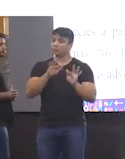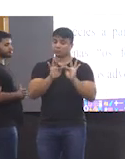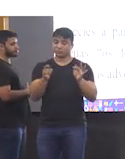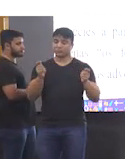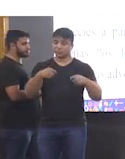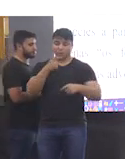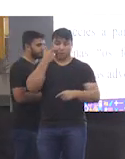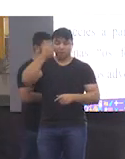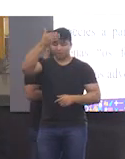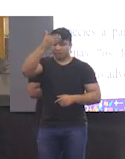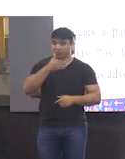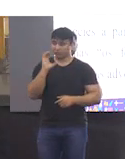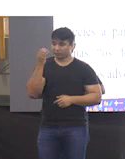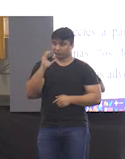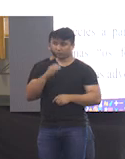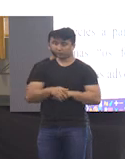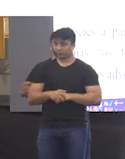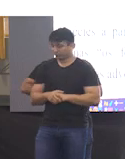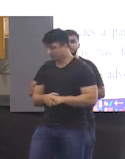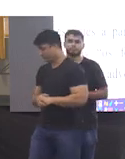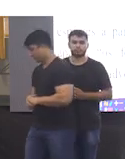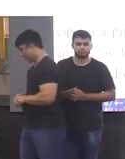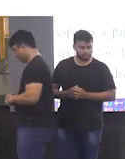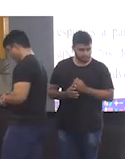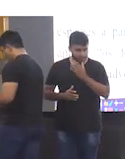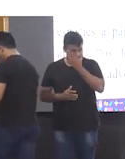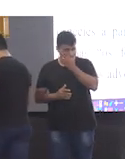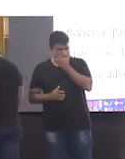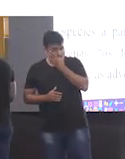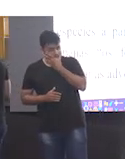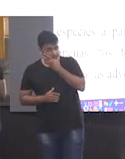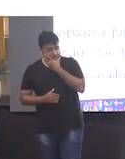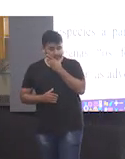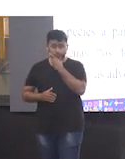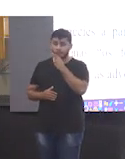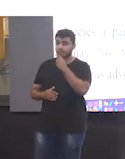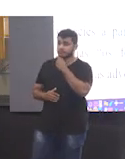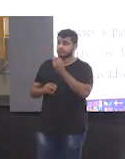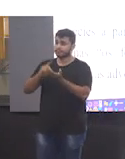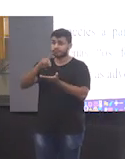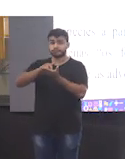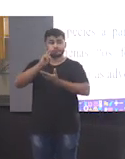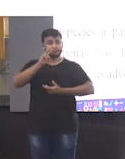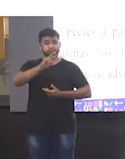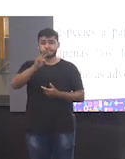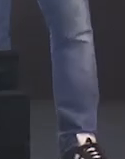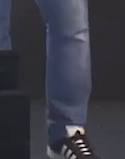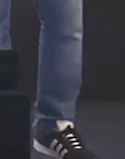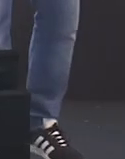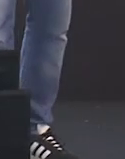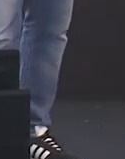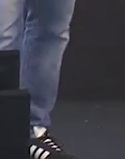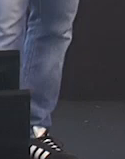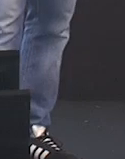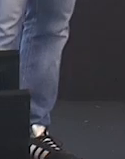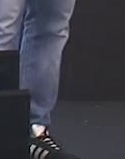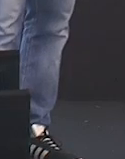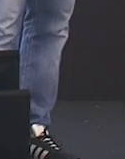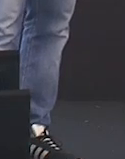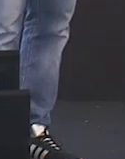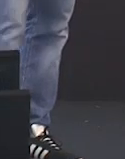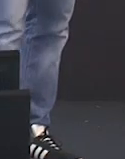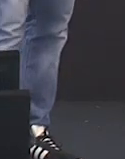estas podem ser provadas cientificamente. A realidade é apenas aquilo que vemos, pegamos e podemos